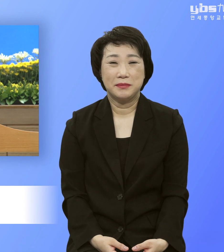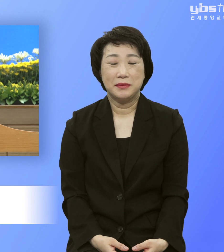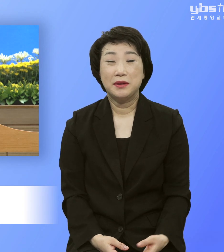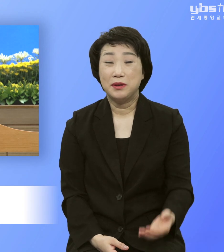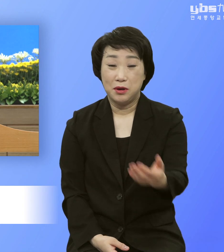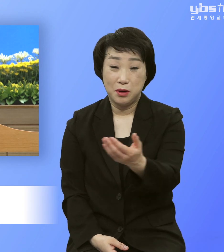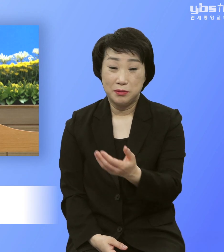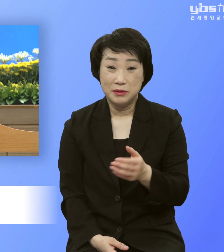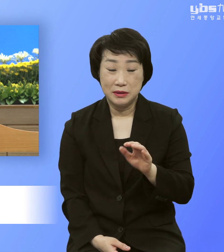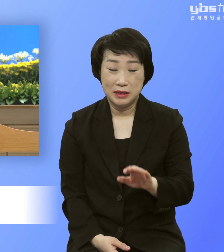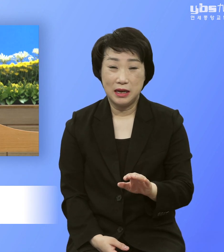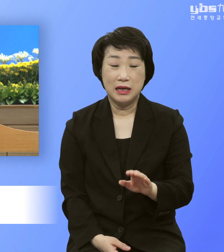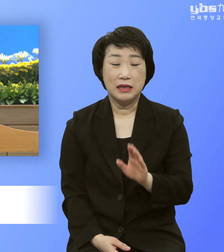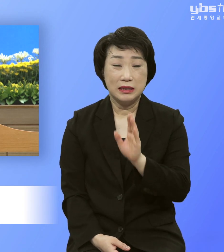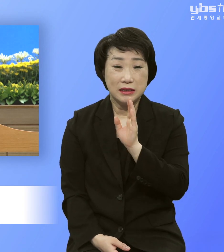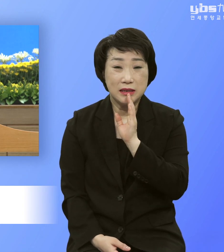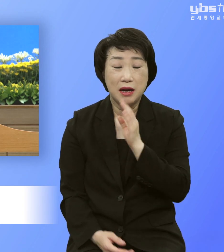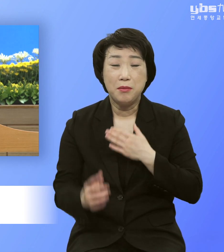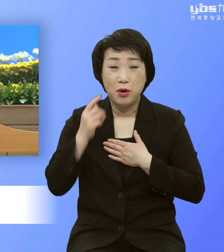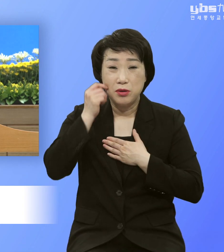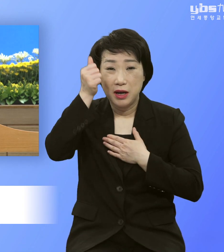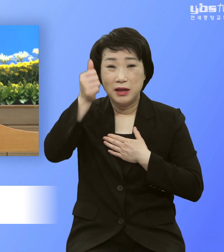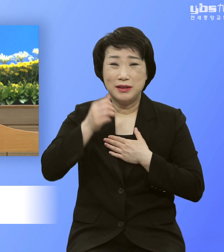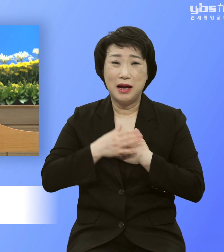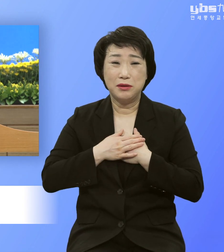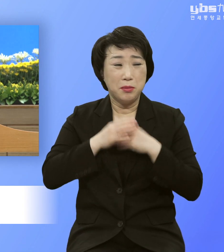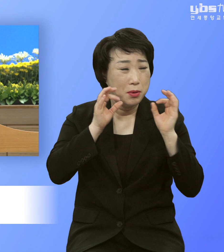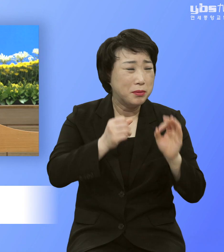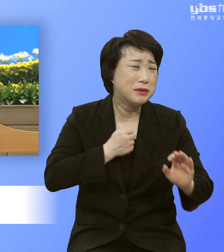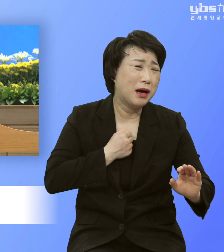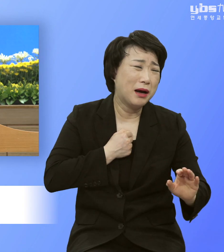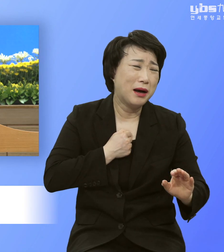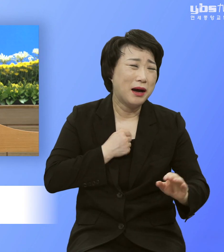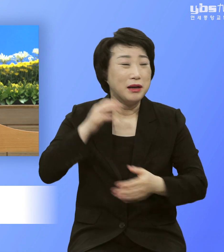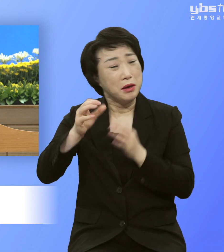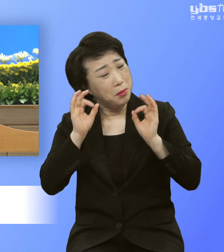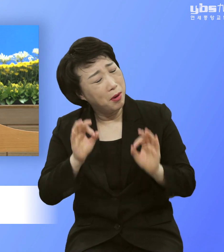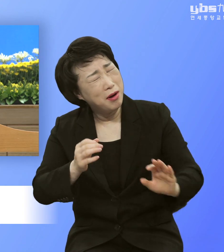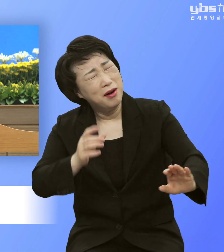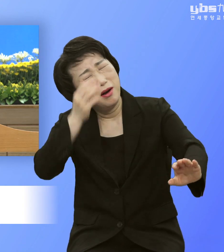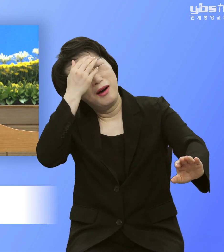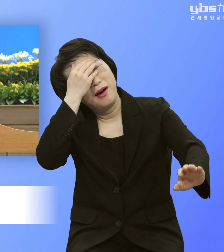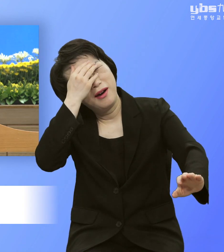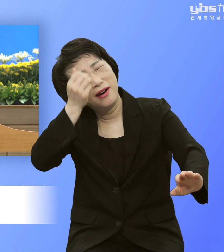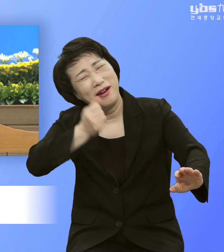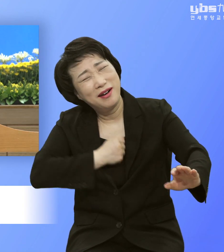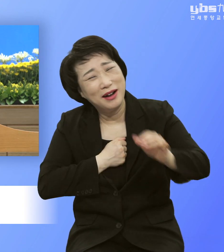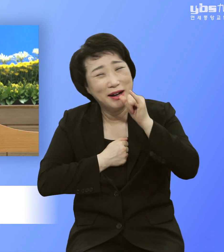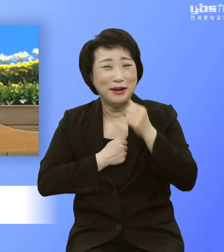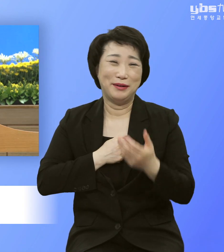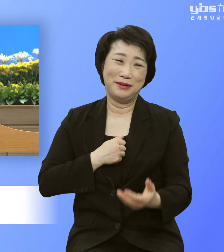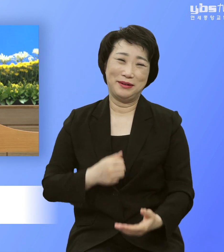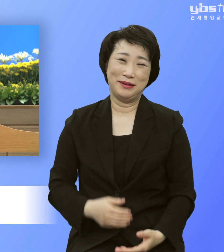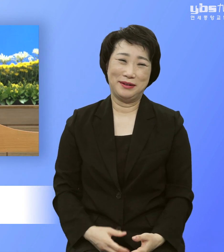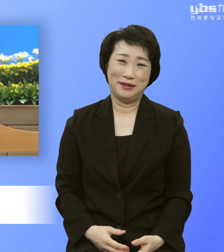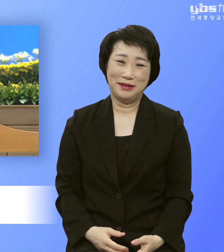그러니까 여러분 정말로 담임 목사도 답답한데 하나님은 얼마나 답답하겠냐.